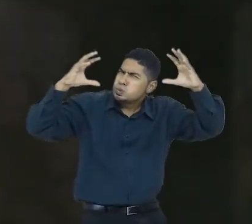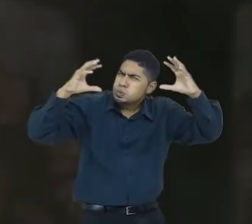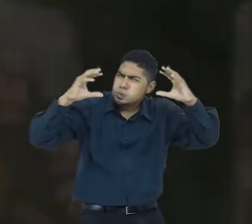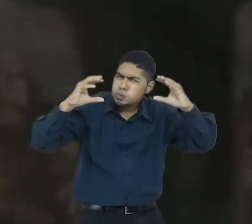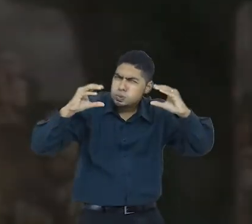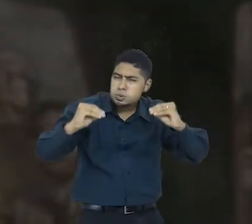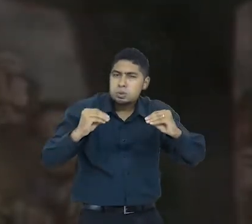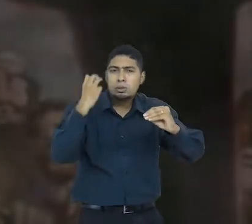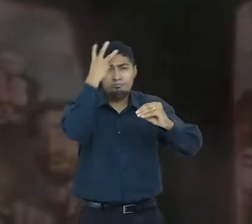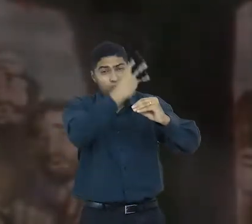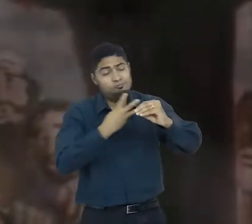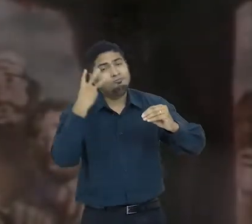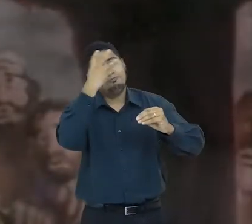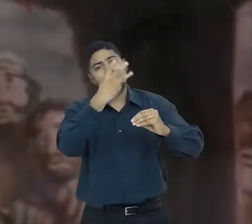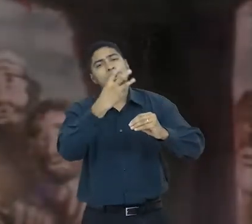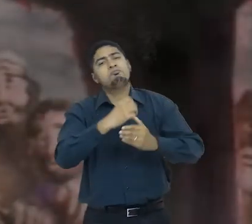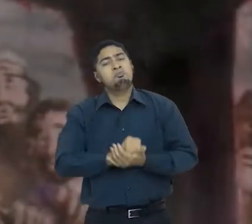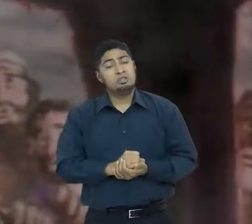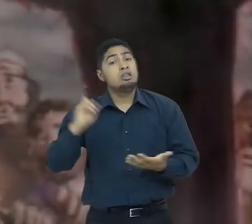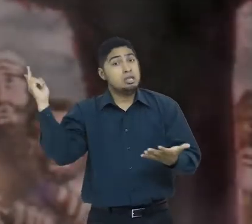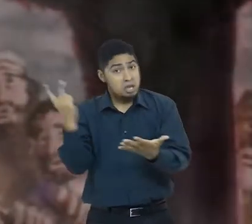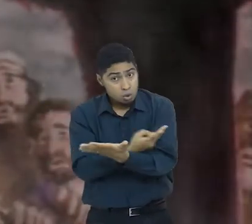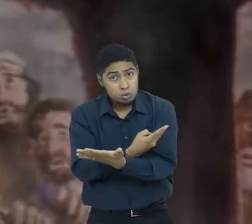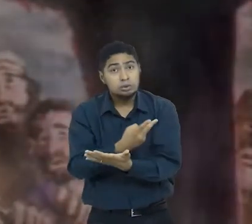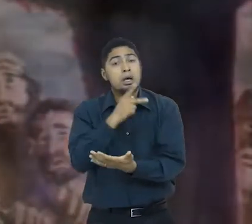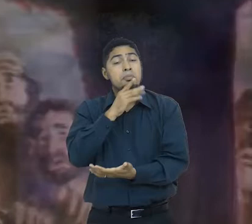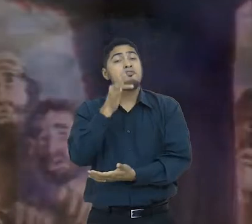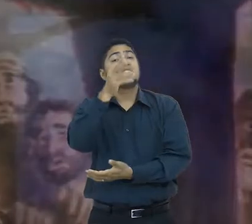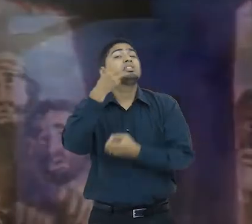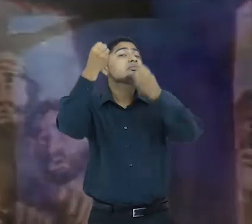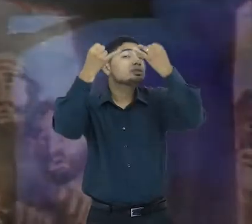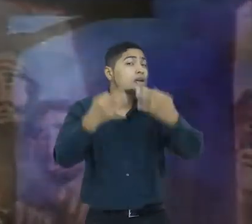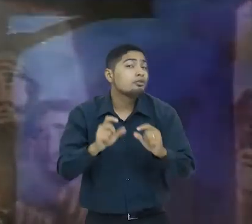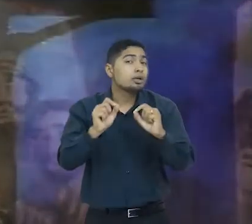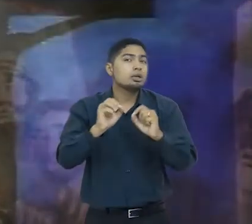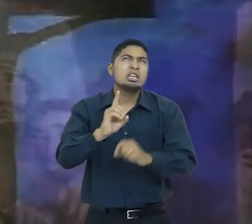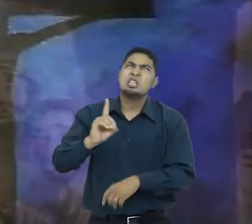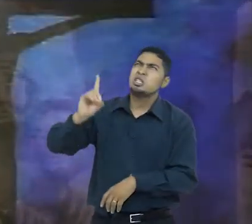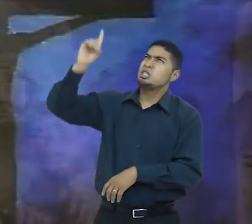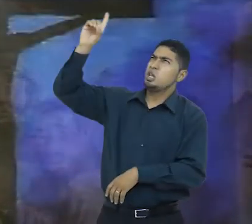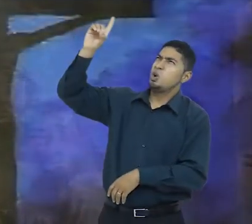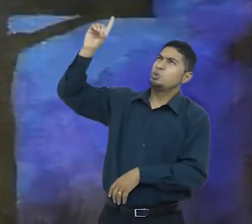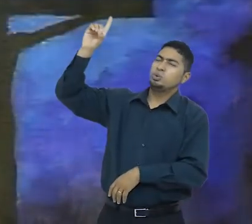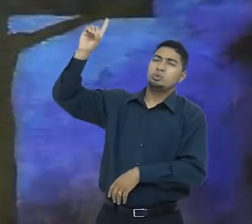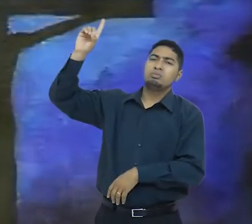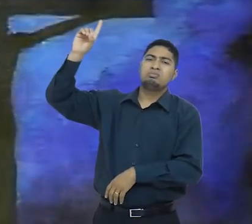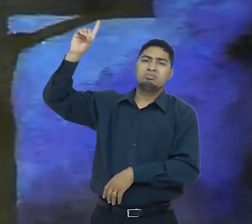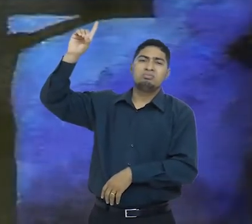escuridão tomou conta da terra durante 3 horas. E cumpriu-se a profecia que dizia: Deus colocou